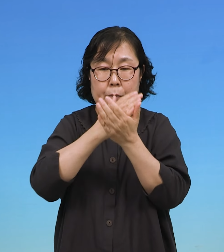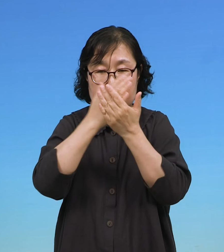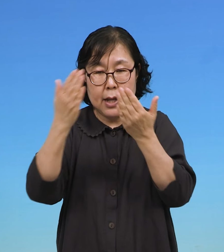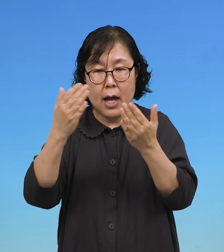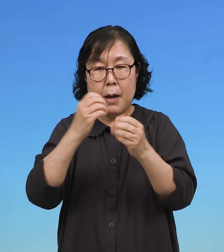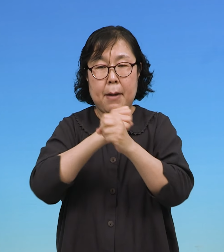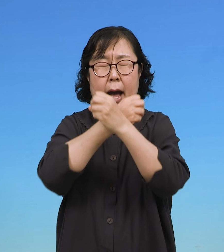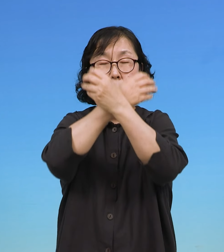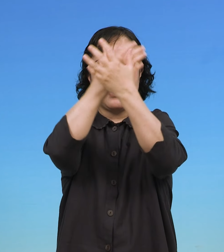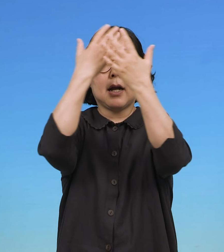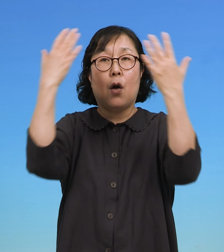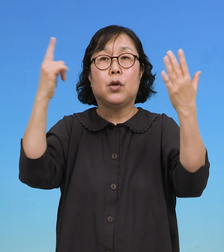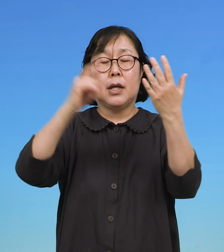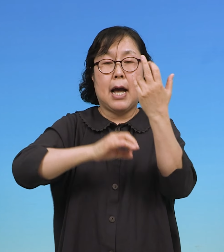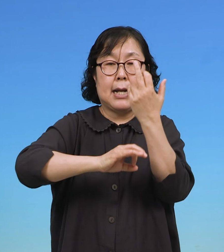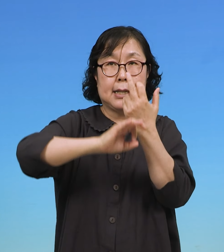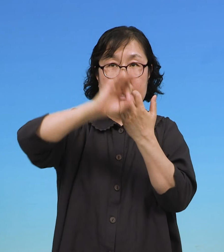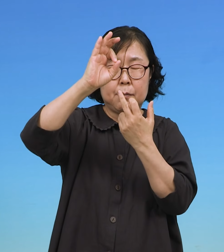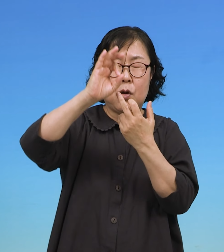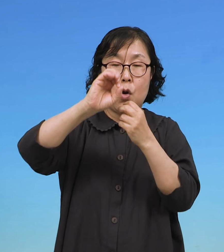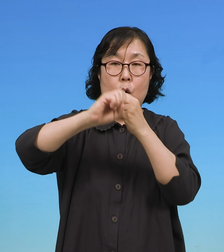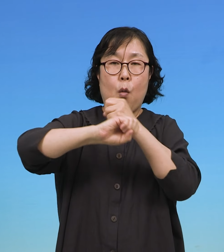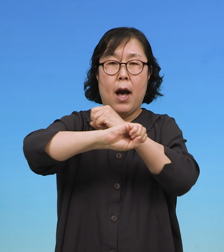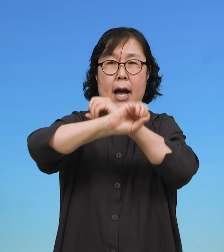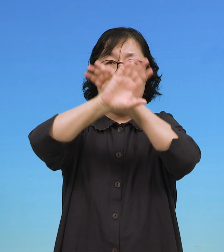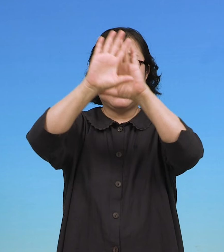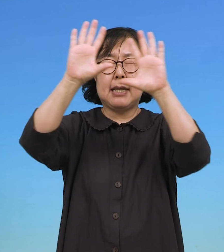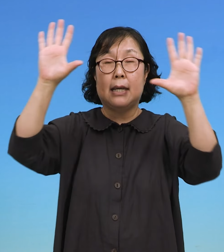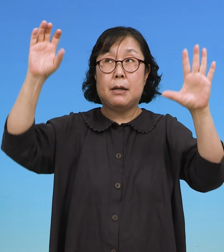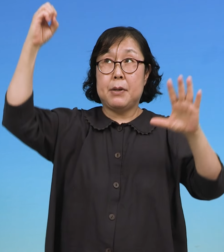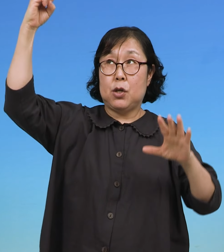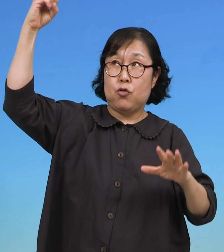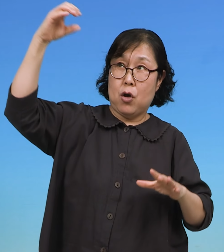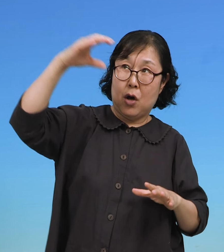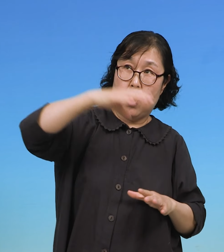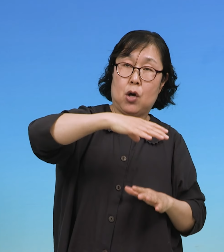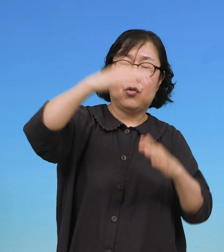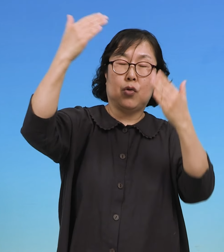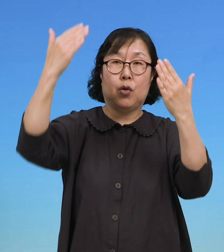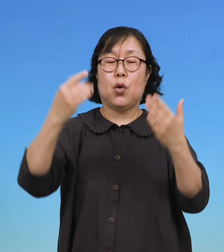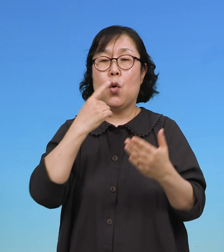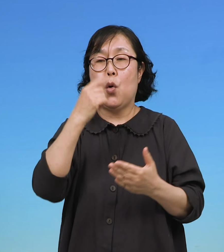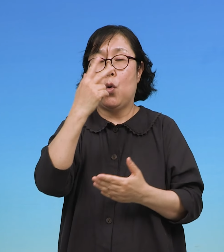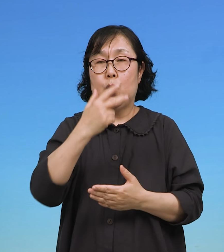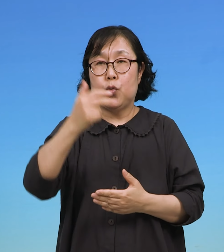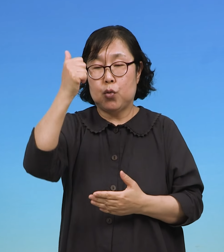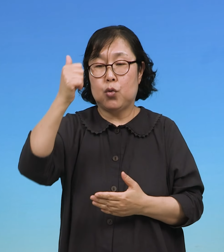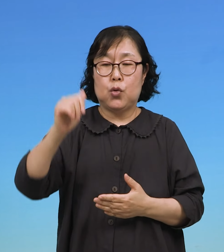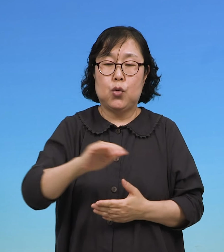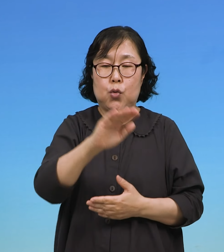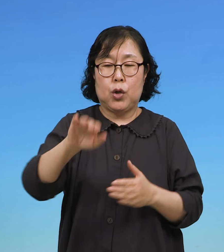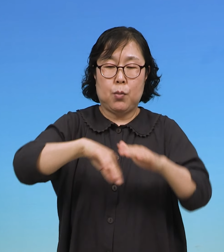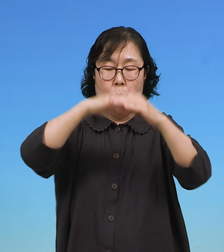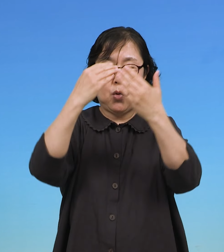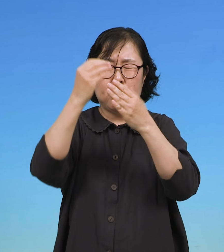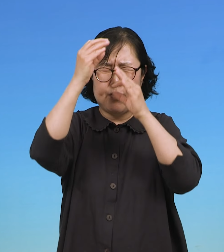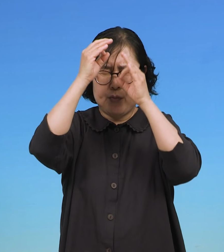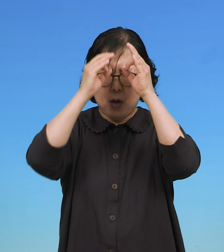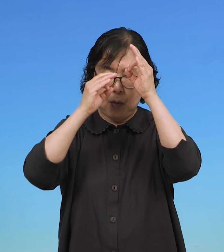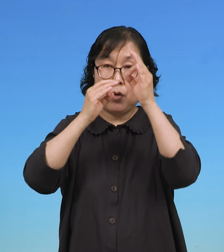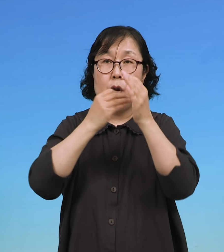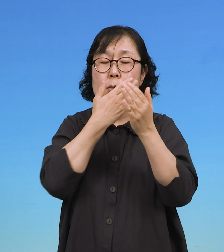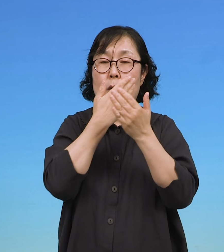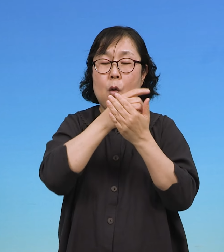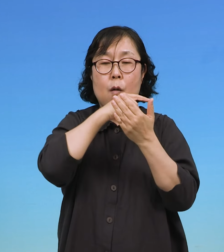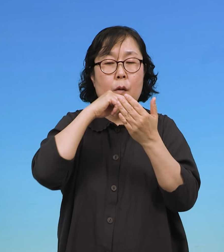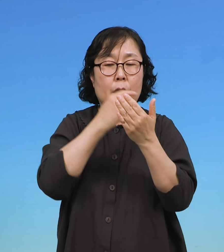베푸사 밝아오는 이 아침을 환히 비춰주소서. 그 다음 보세요. 오 주, 우리 모든